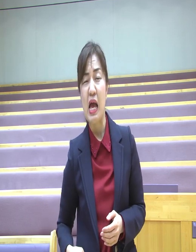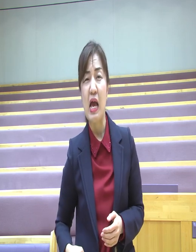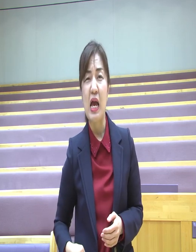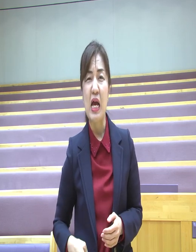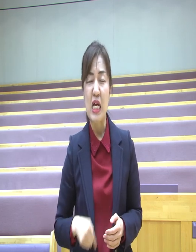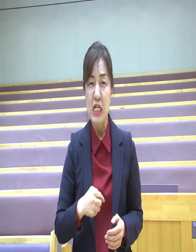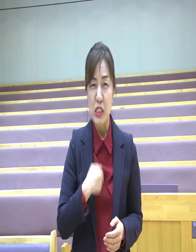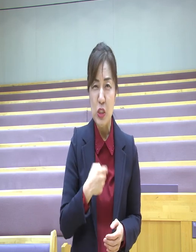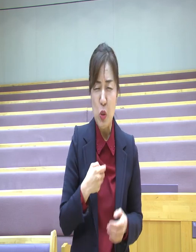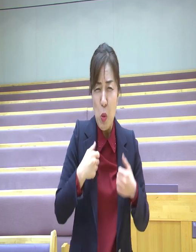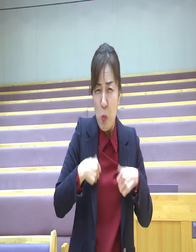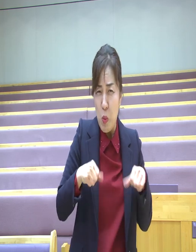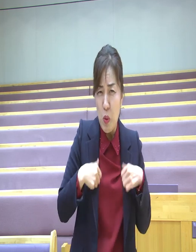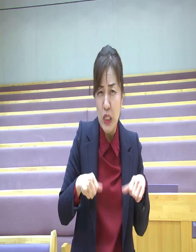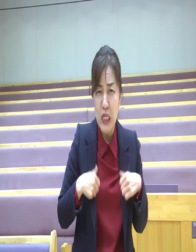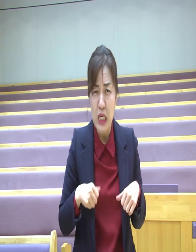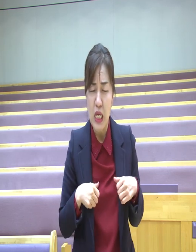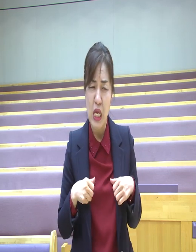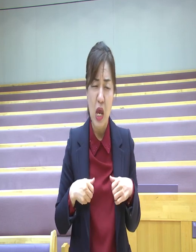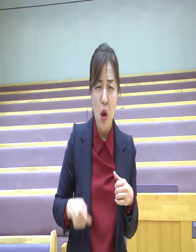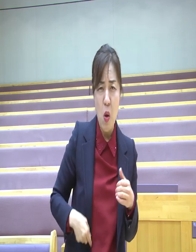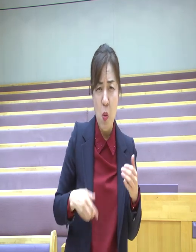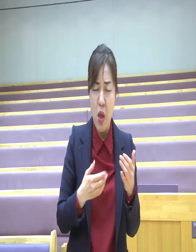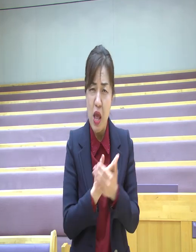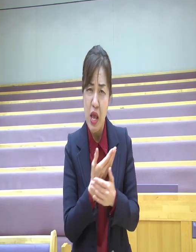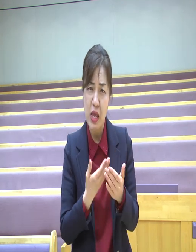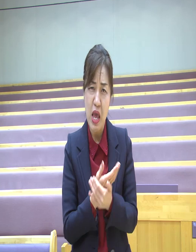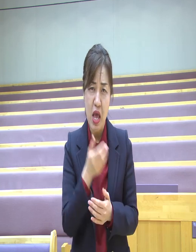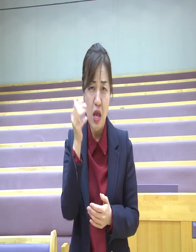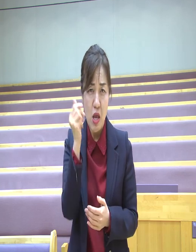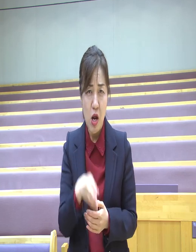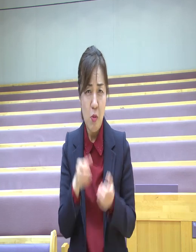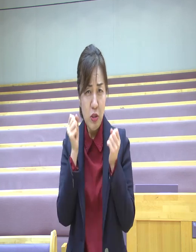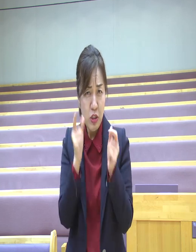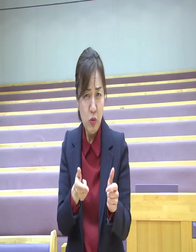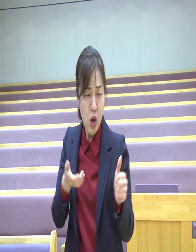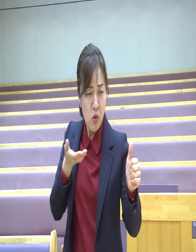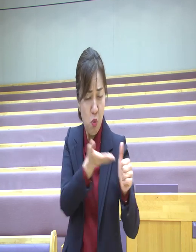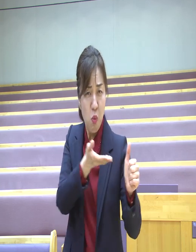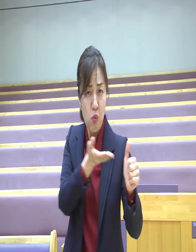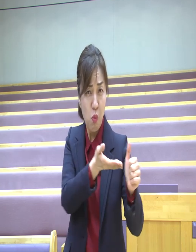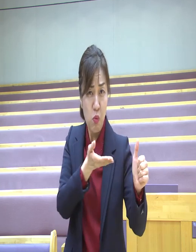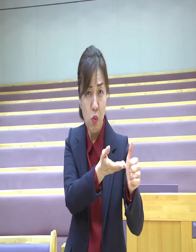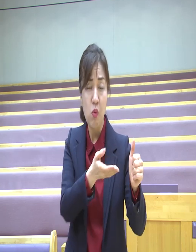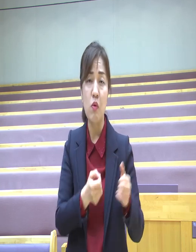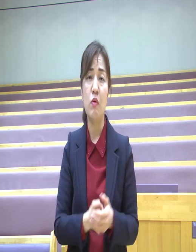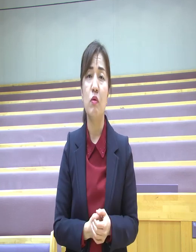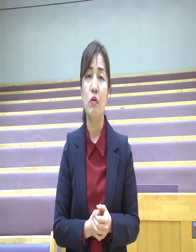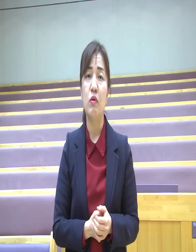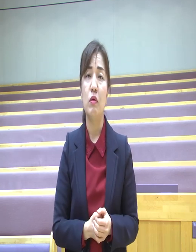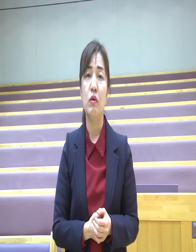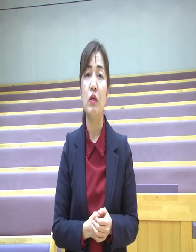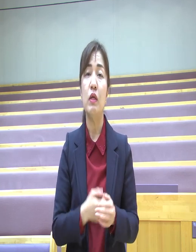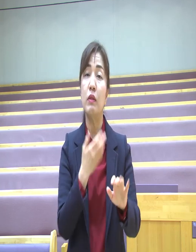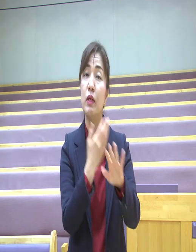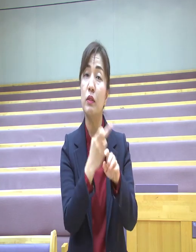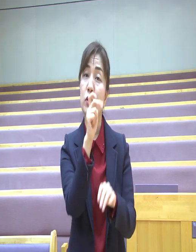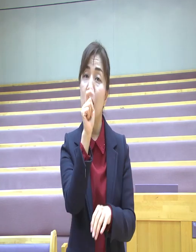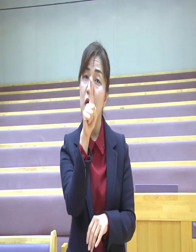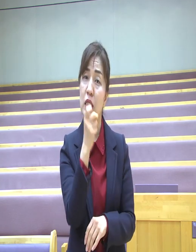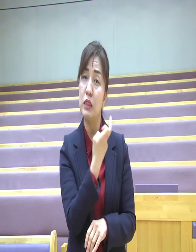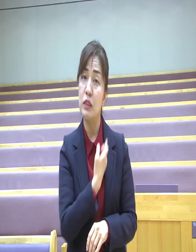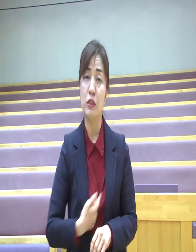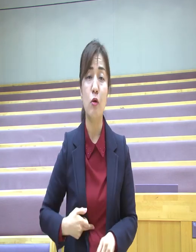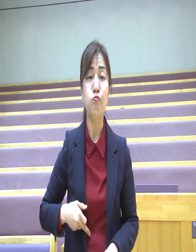찔려 그것을 스스로 포기하고 돌이키도록 여러 번의 기회를 주십니다. 다른